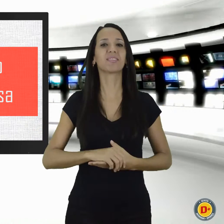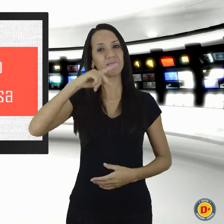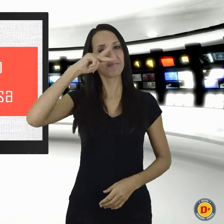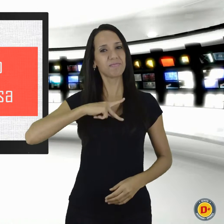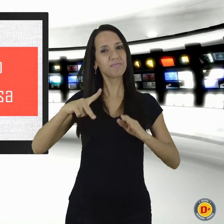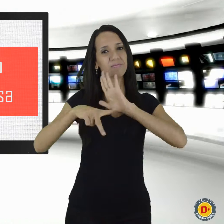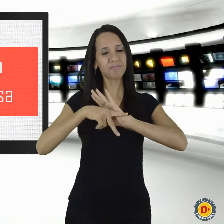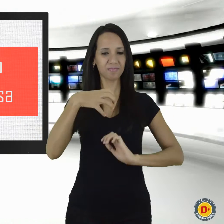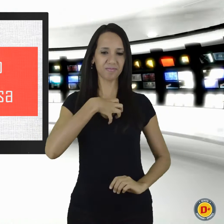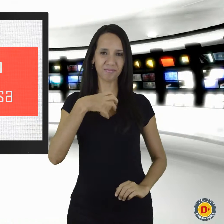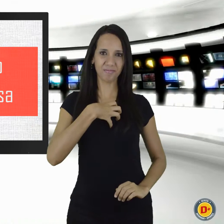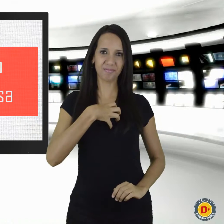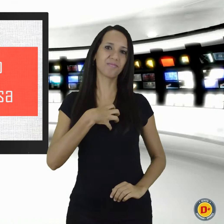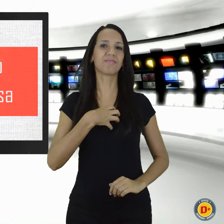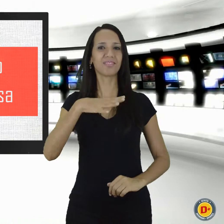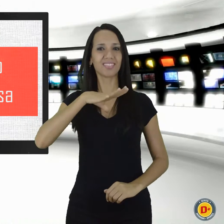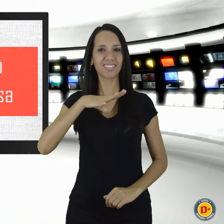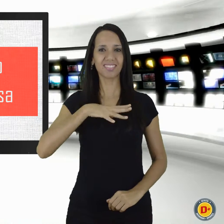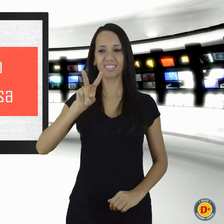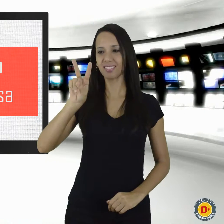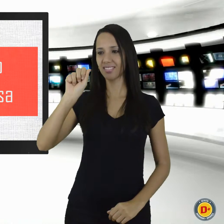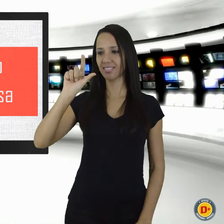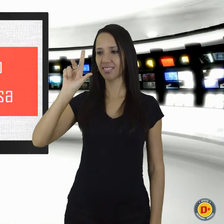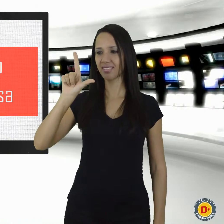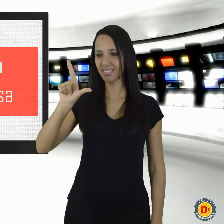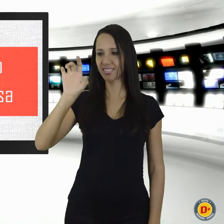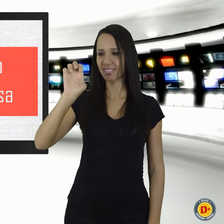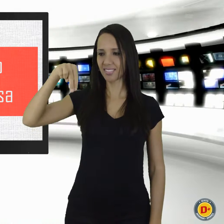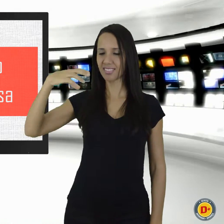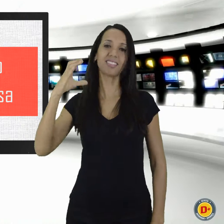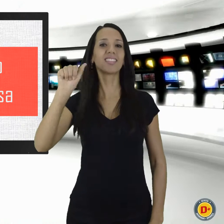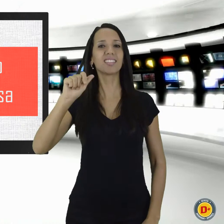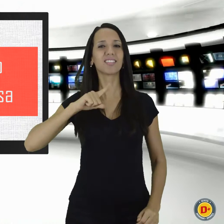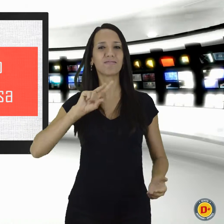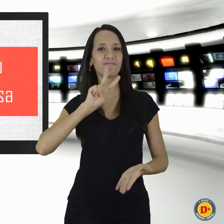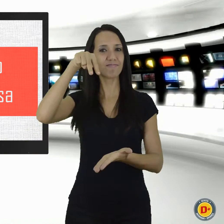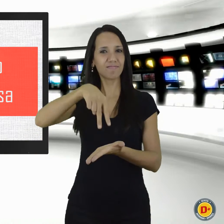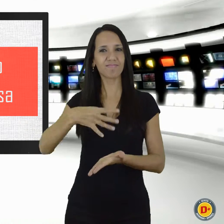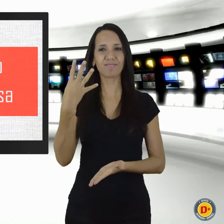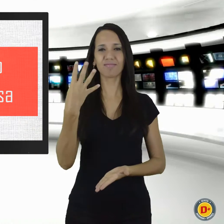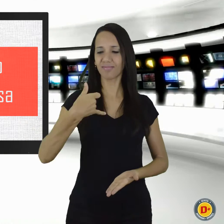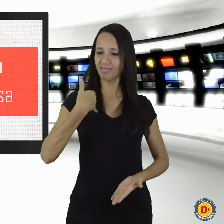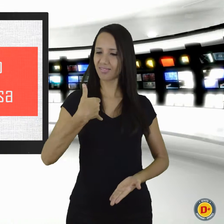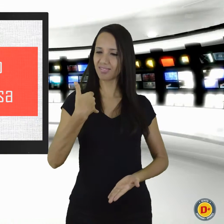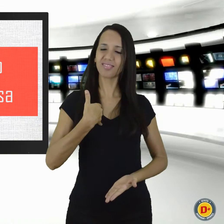Baiano da cidade de Valência, veio para São Paulo quando tinha apenas 4 anos, impulsionado por uma condição física derivada de